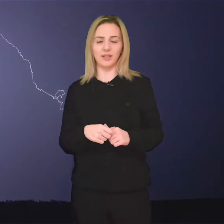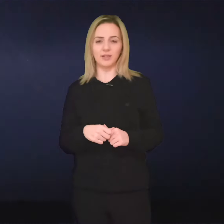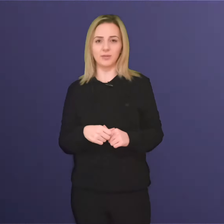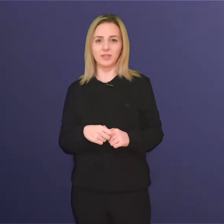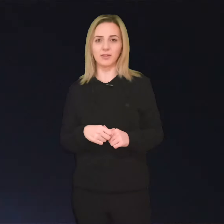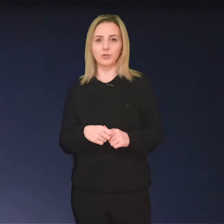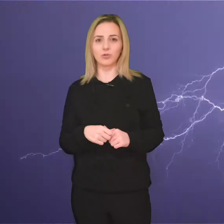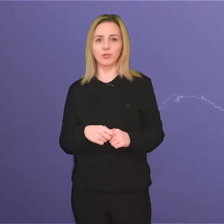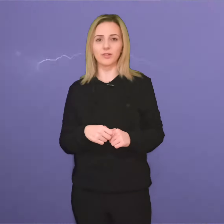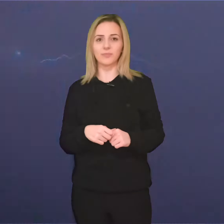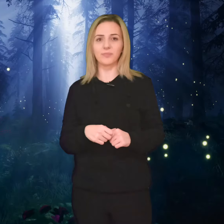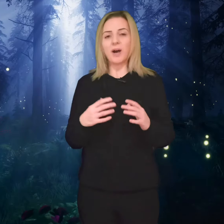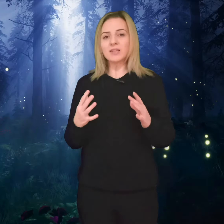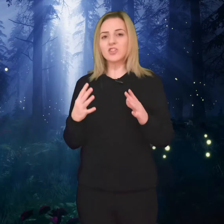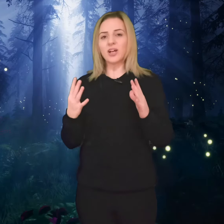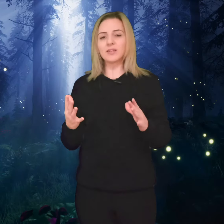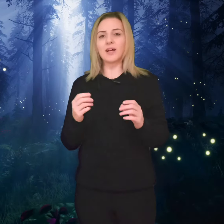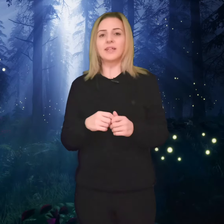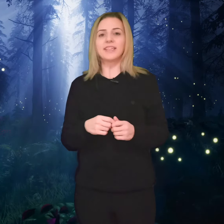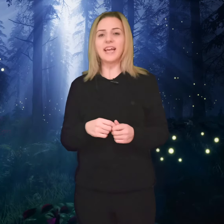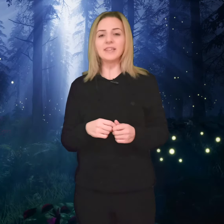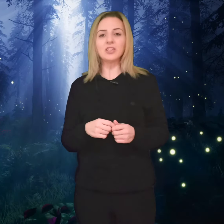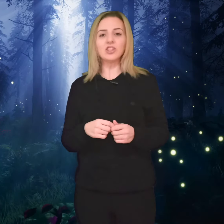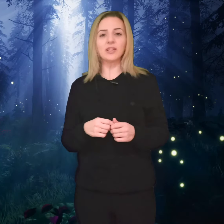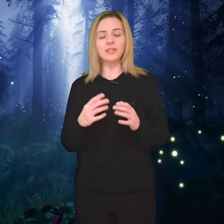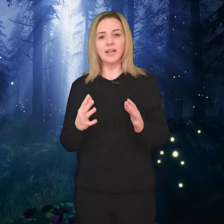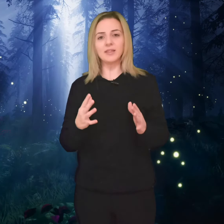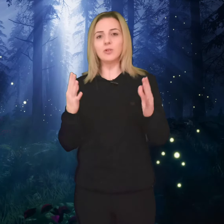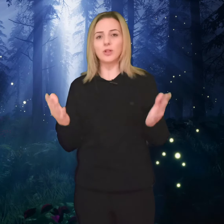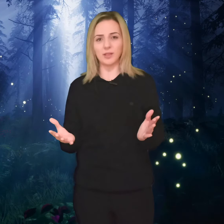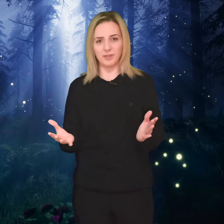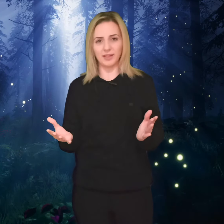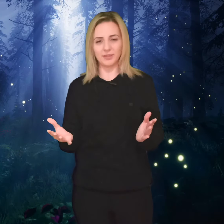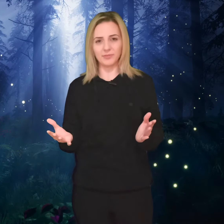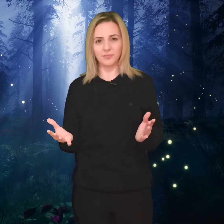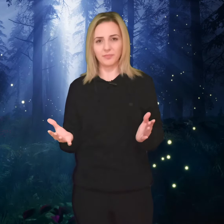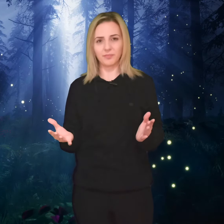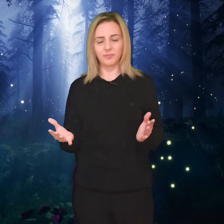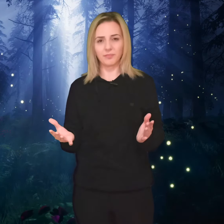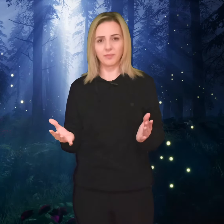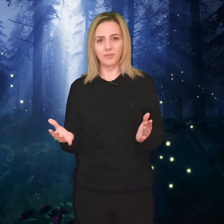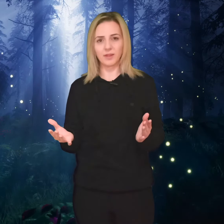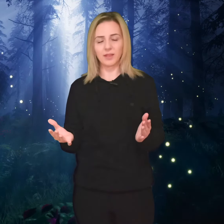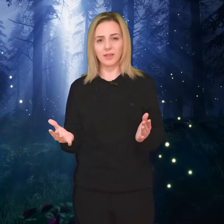ışık kaynaklarımızdandır çocuklar. Bazı canlılar kendi ışıklarını kendileri üretebilirler.